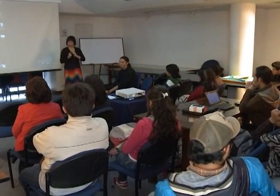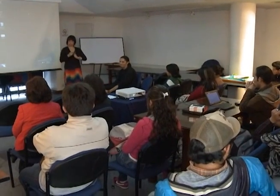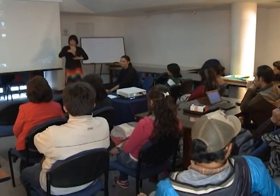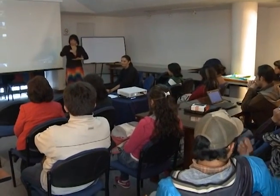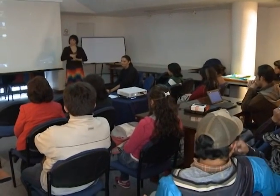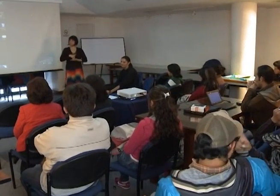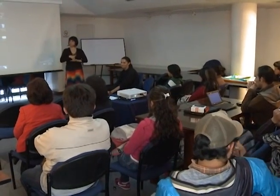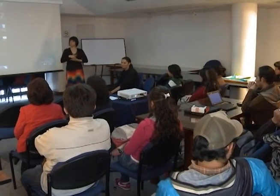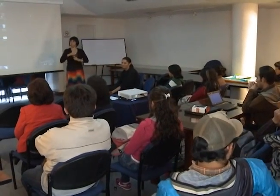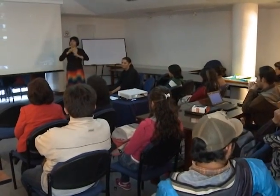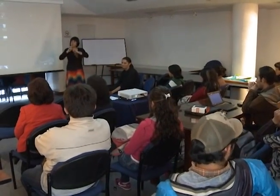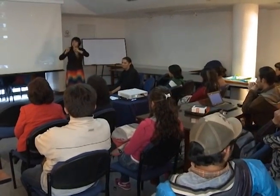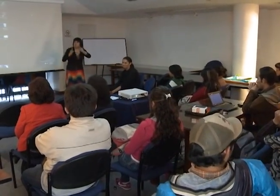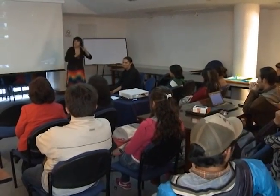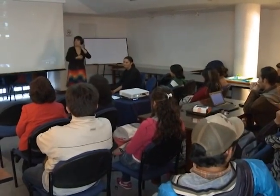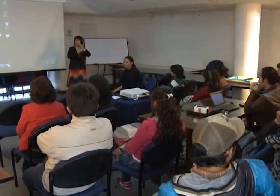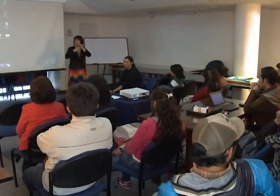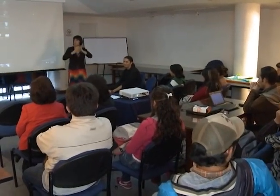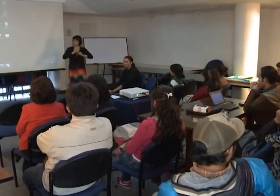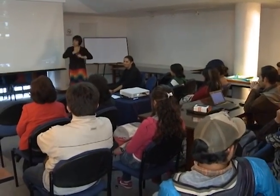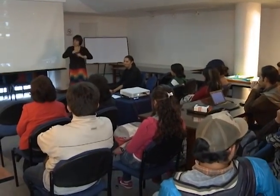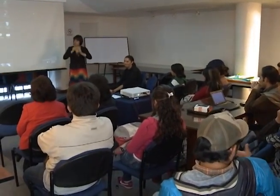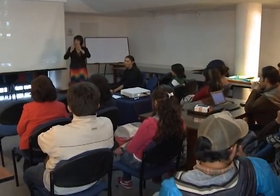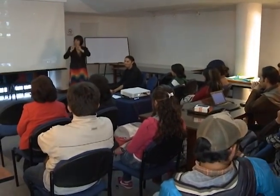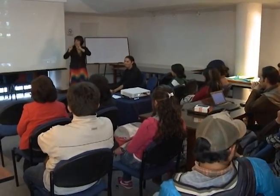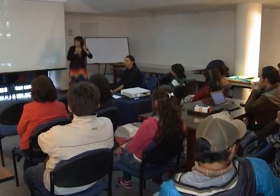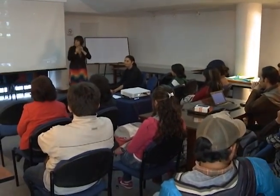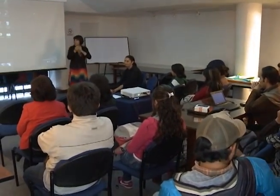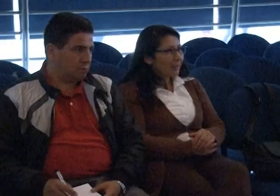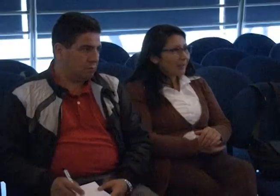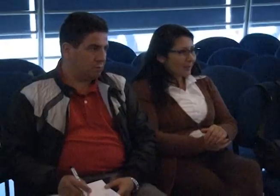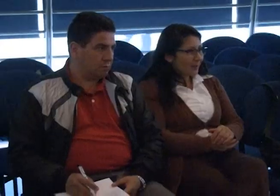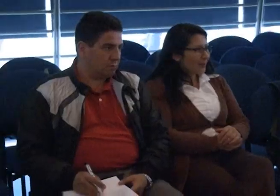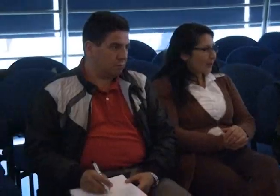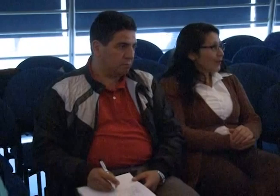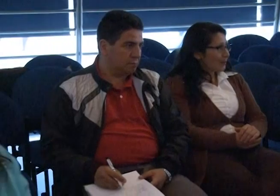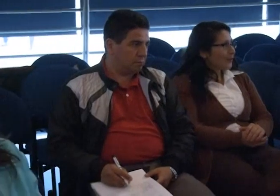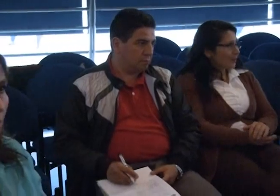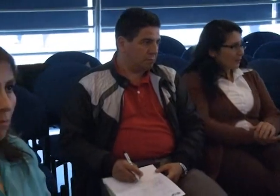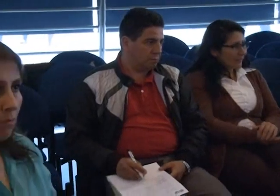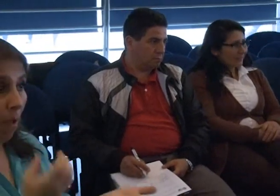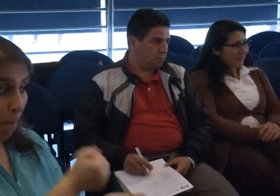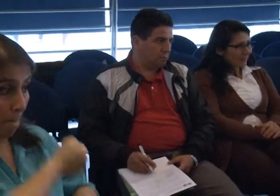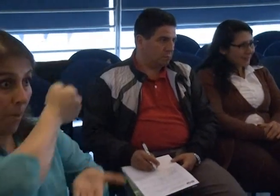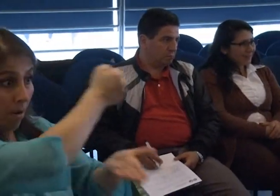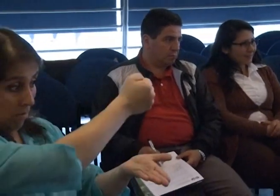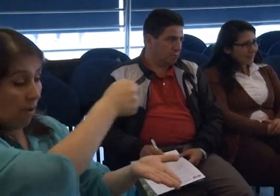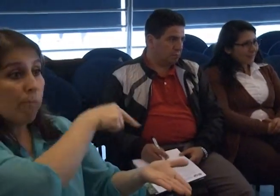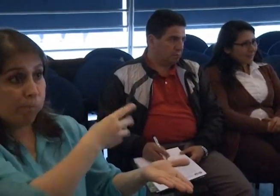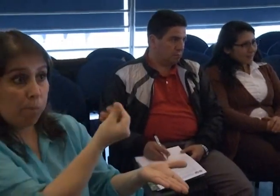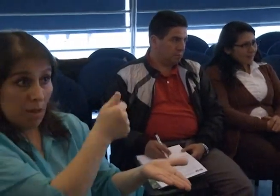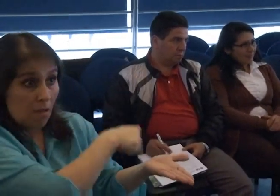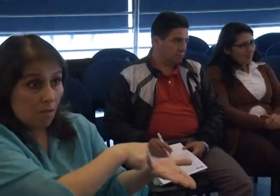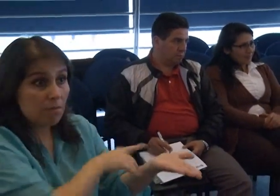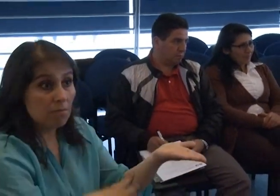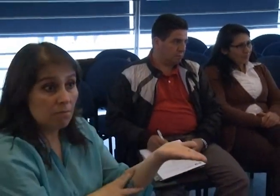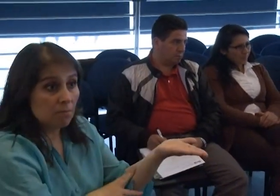ciudadano. La formación de un intérprete en la Universidad Pedagógica, pensado desde el proyecto Manos y Pensamiento, es